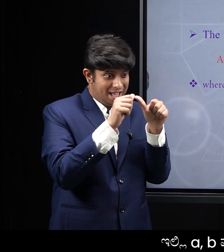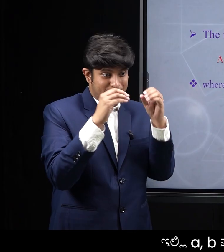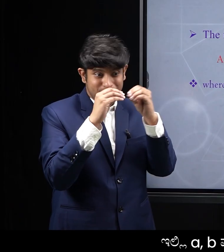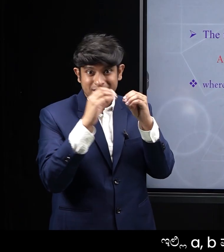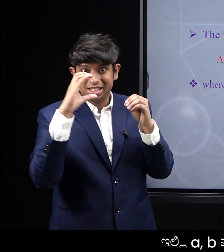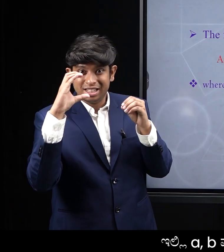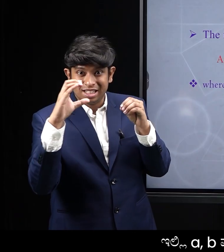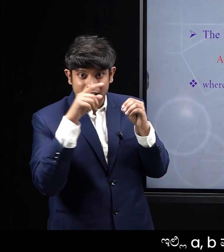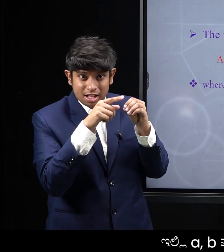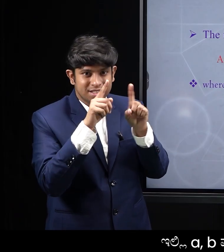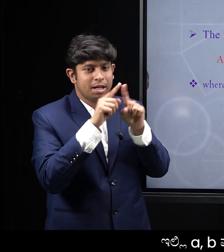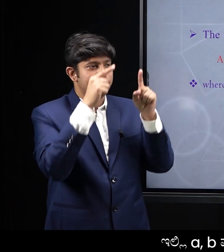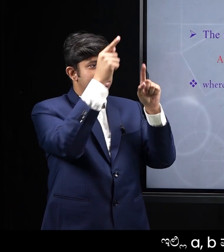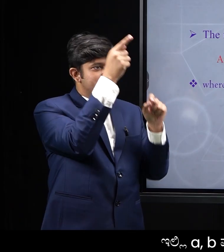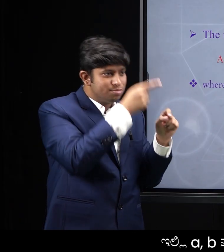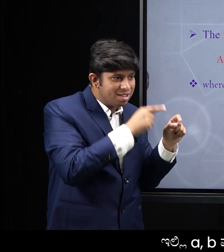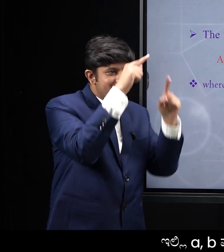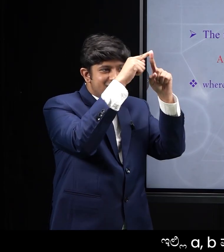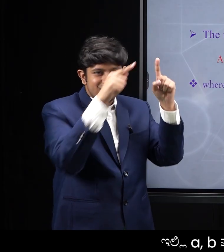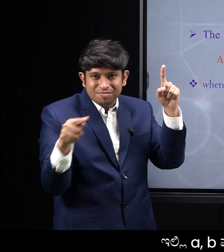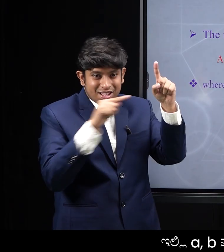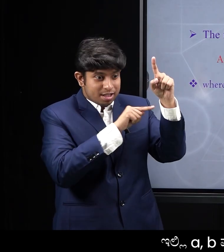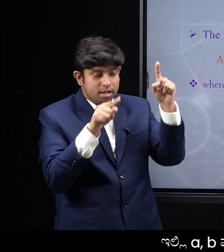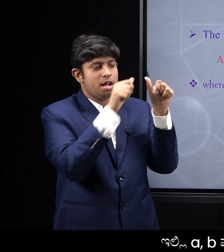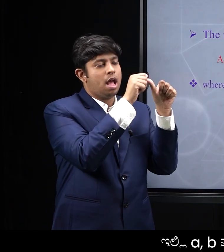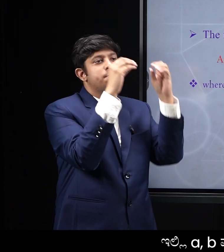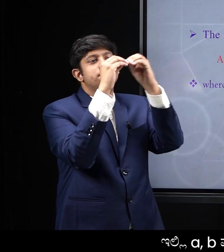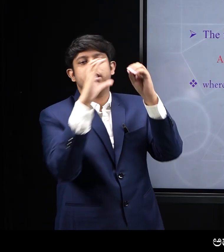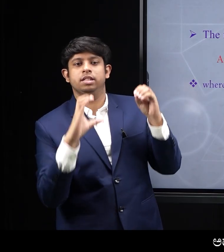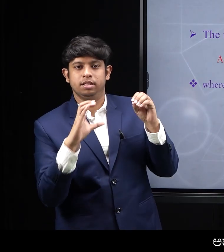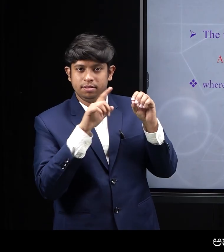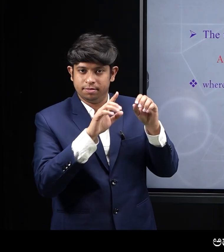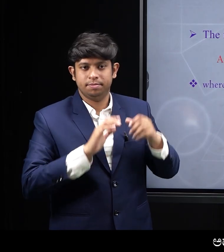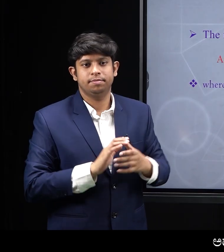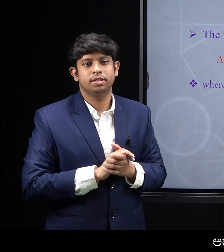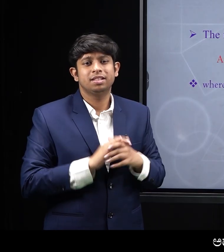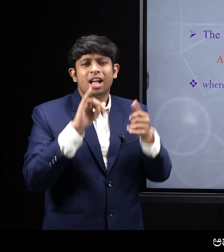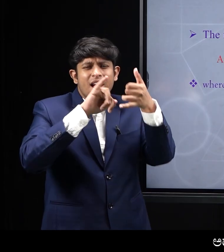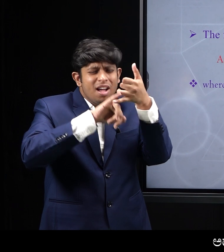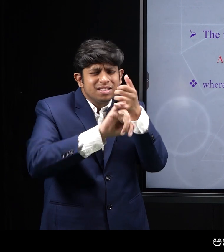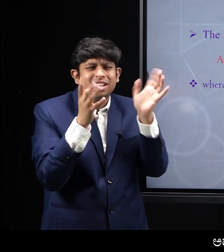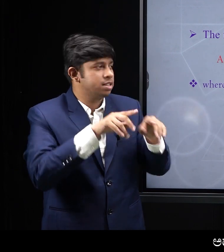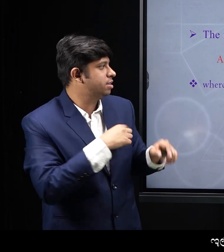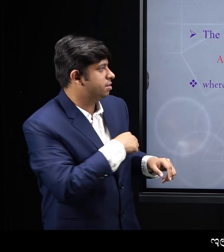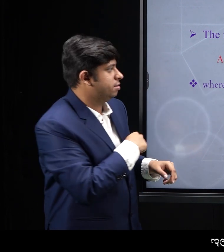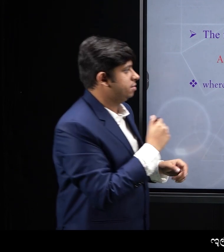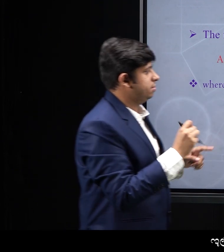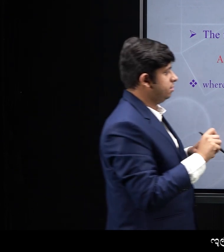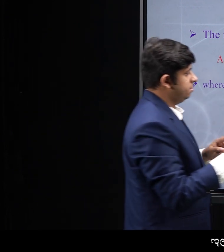ಎ, ಬಿ ಮತ್ತು ಸಿ ತ್ರಿಕೋನದ ಬಂದಿಗಳು ಮತ್ತು ಎಸ್ ಅರೆ ಪರಿಧಿಯಾಗಿರುತ್ತದೆ. ಇಲ್ಲಿ ಎಸ್